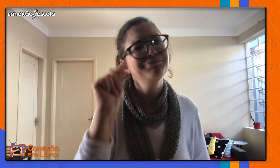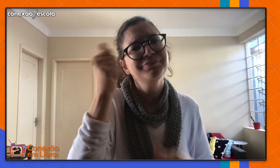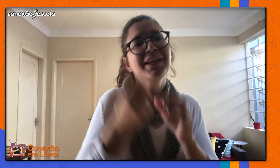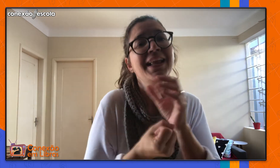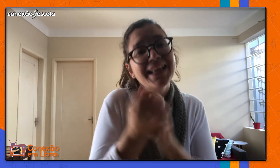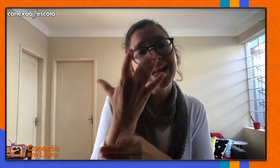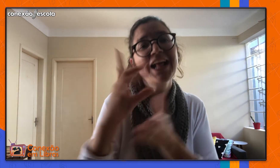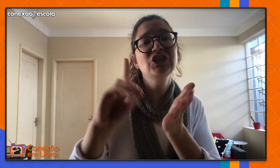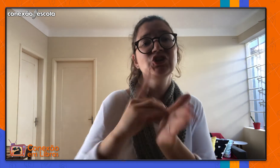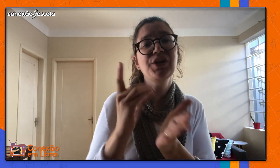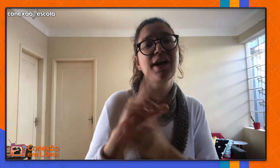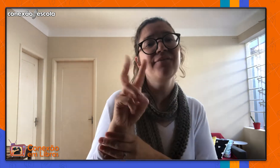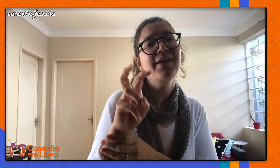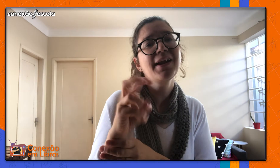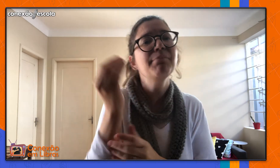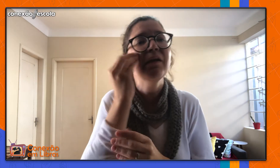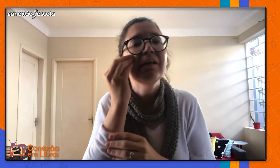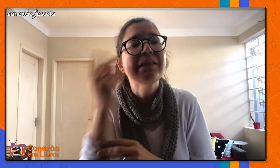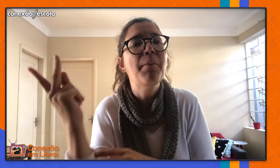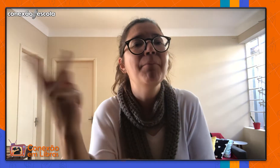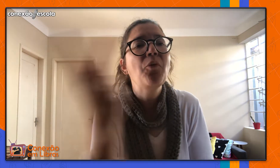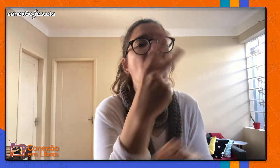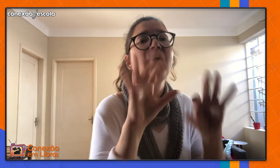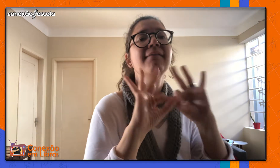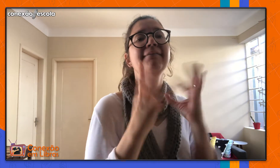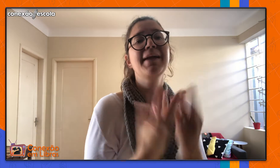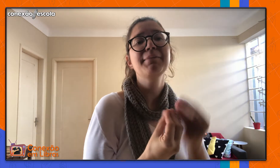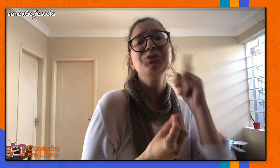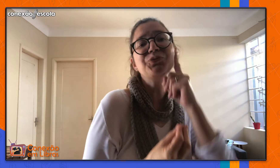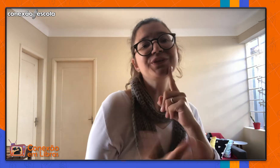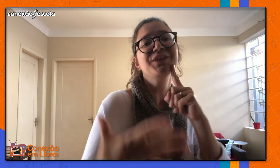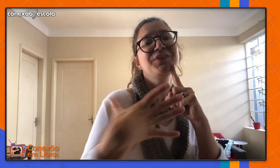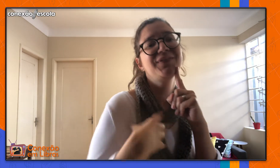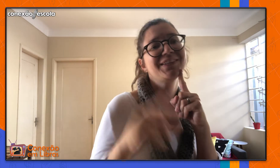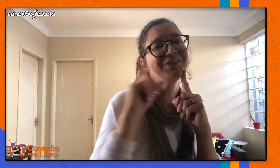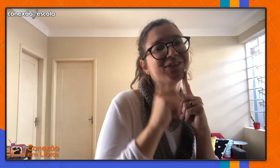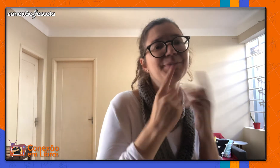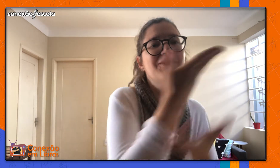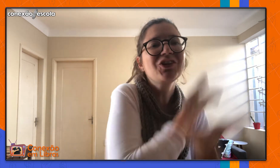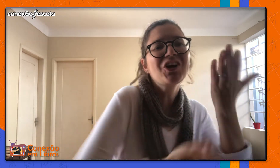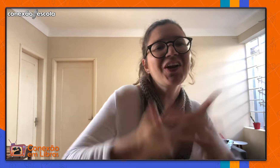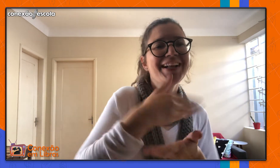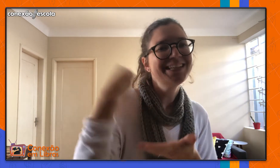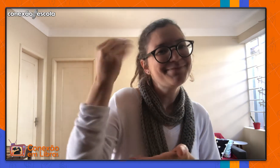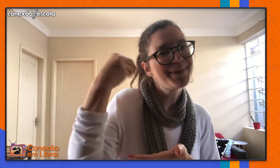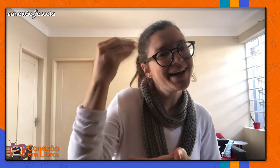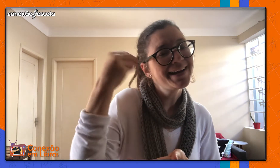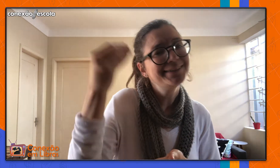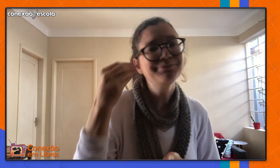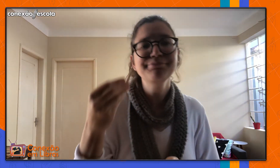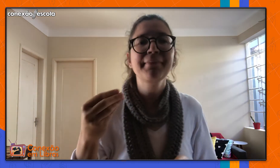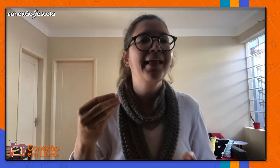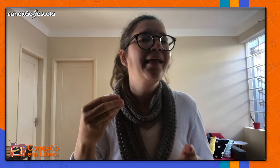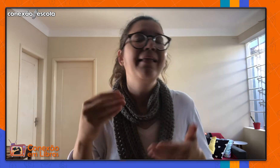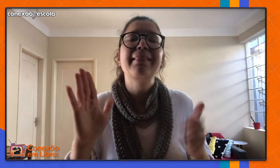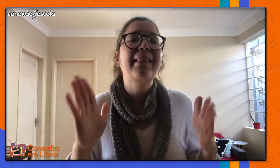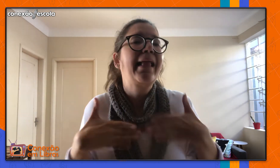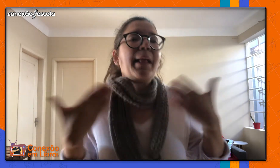Então eu procurei informações e tudo e não consegui encontrar. E por isso eu decidi criar esse canal para que houvesse essa